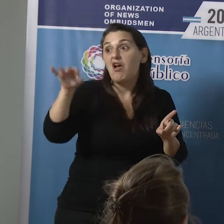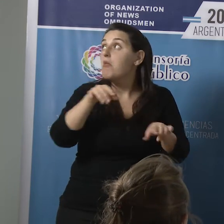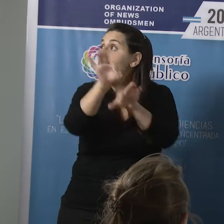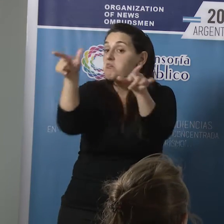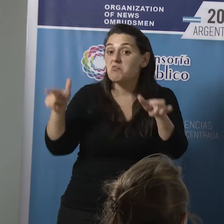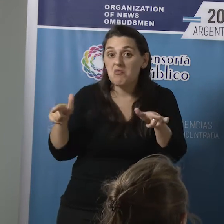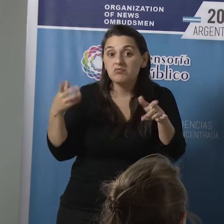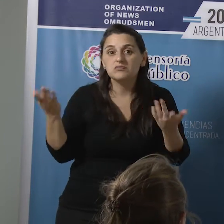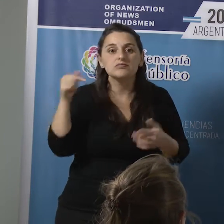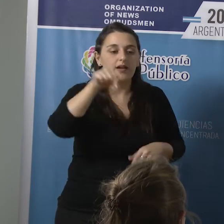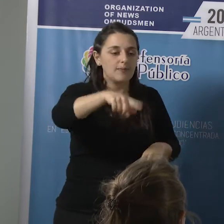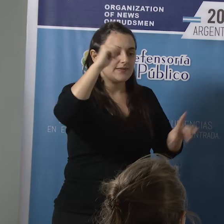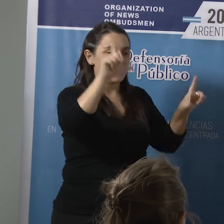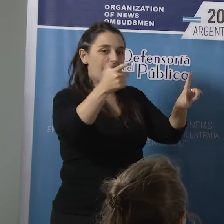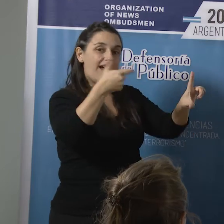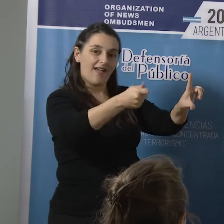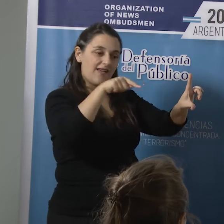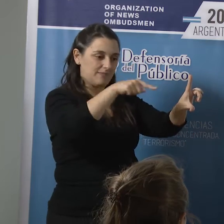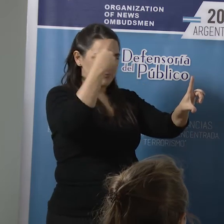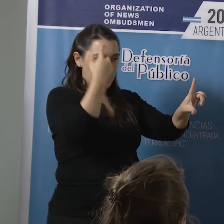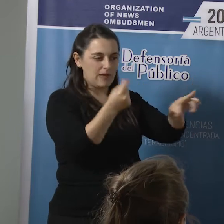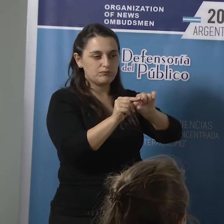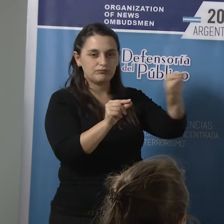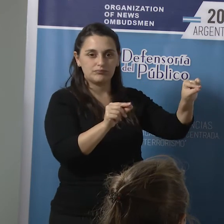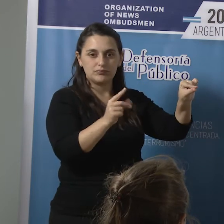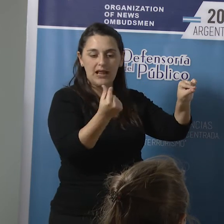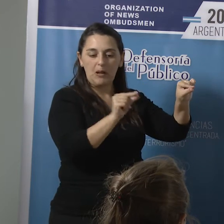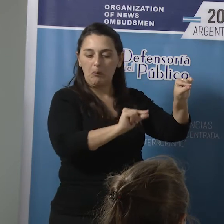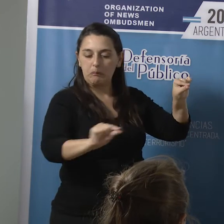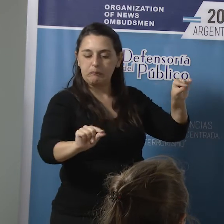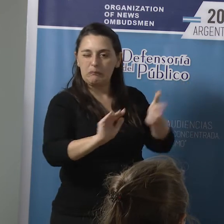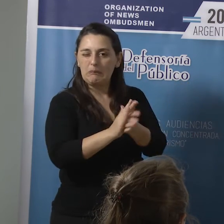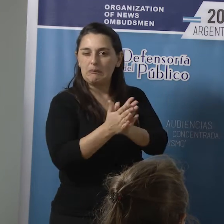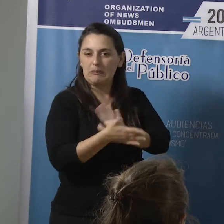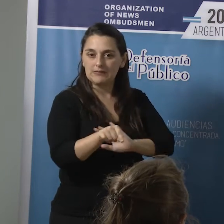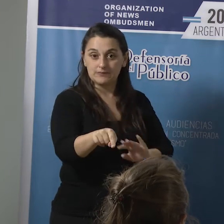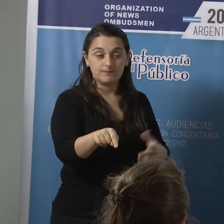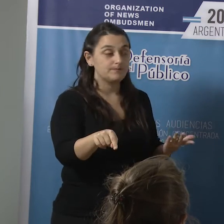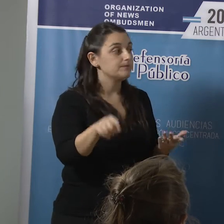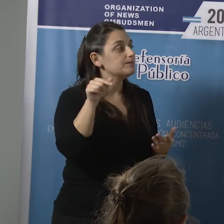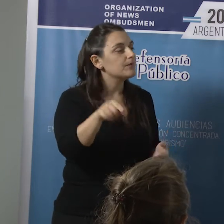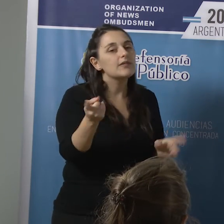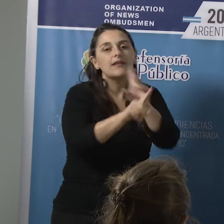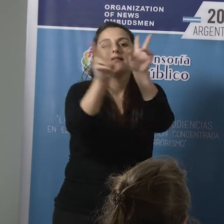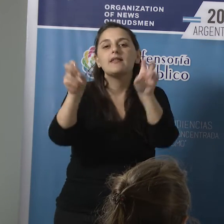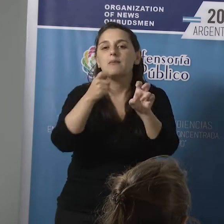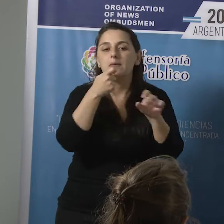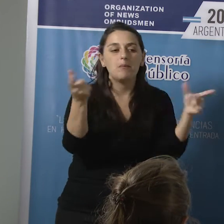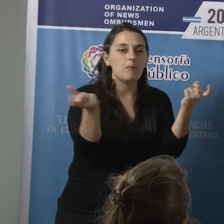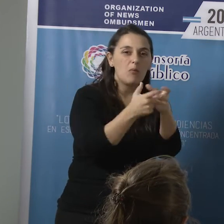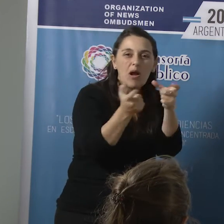esto hace que los canales dispongan más dinero para esto y la defensoría no se hace. Entonces, para el tema de producción, para el